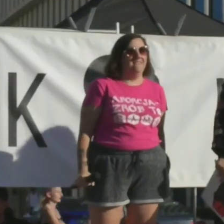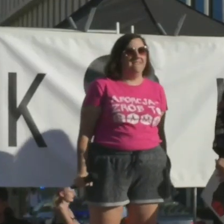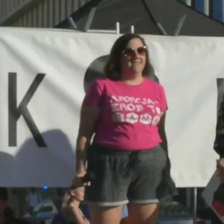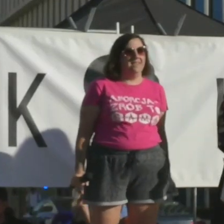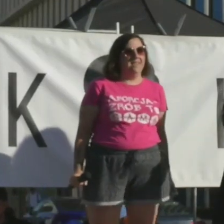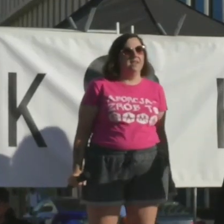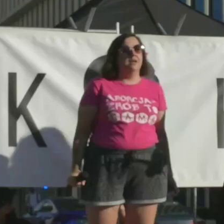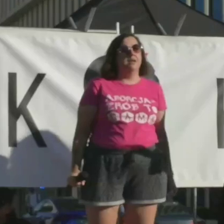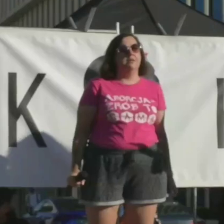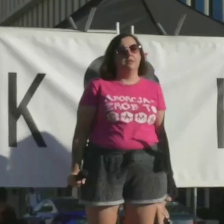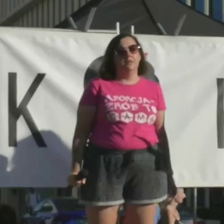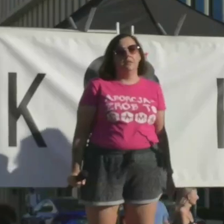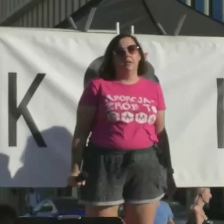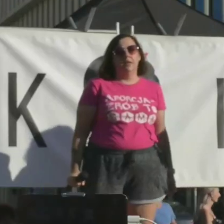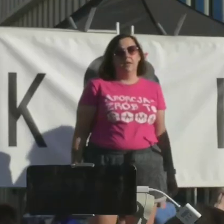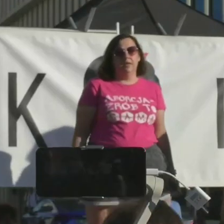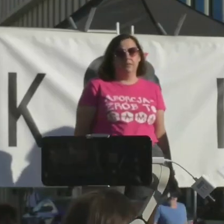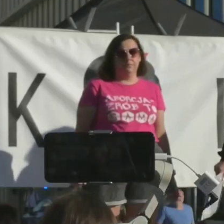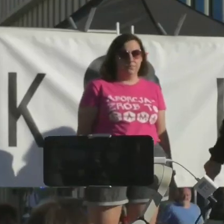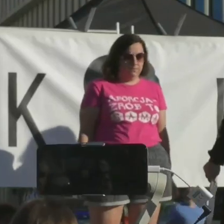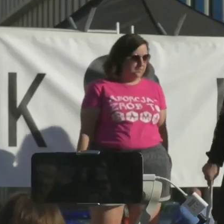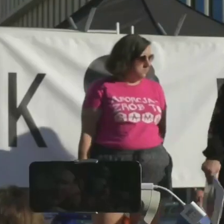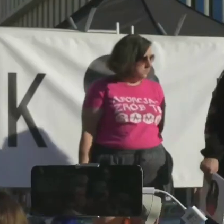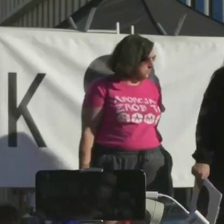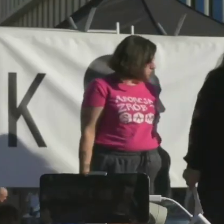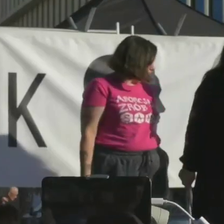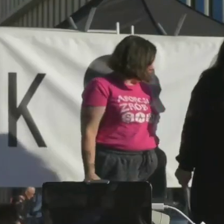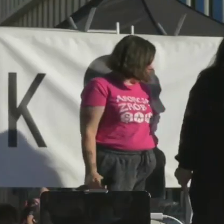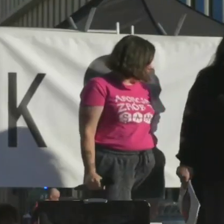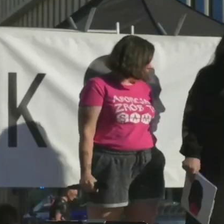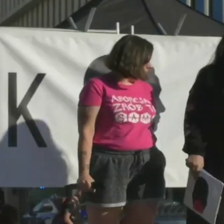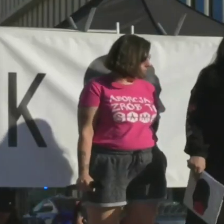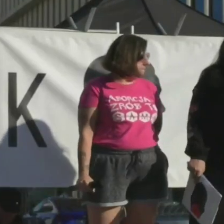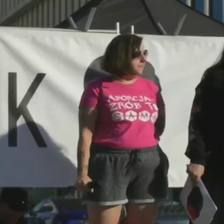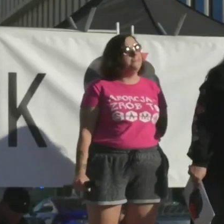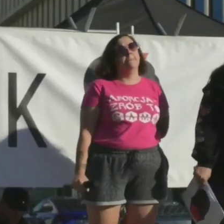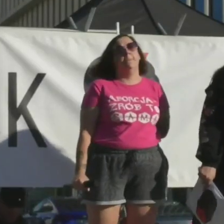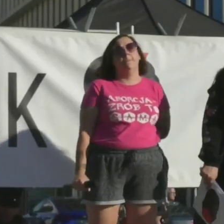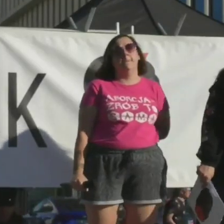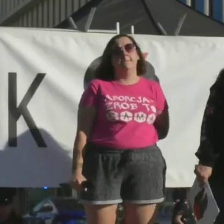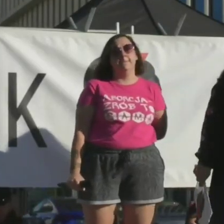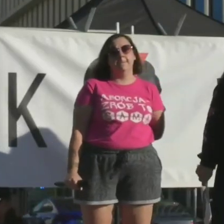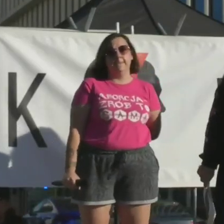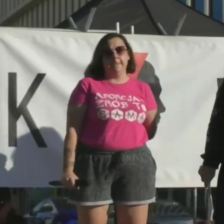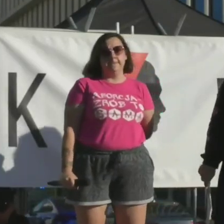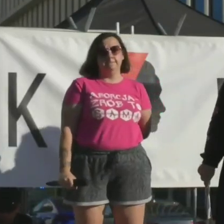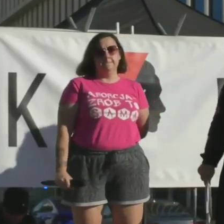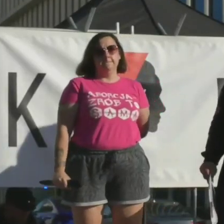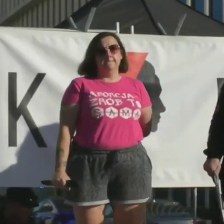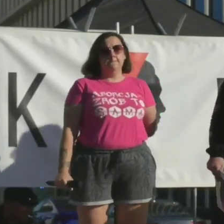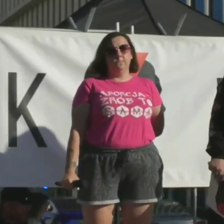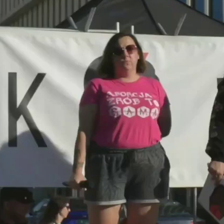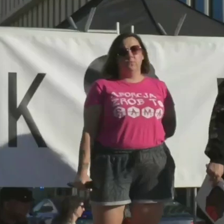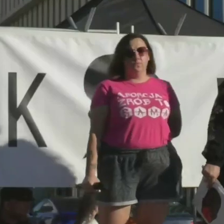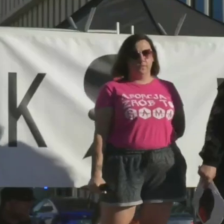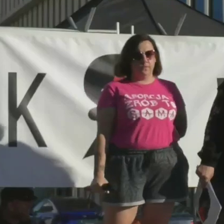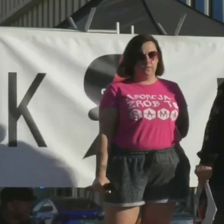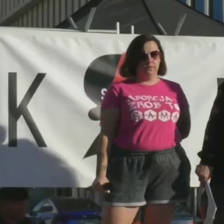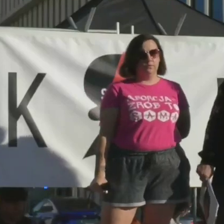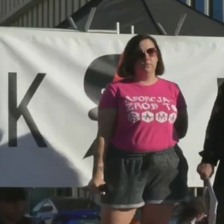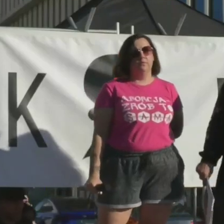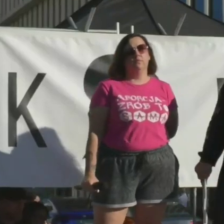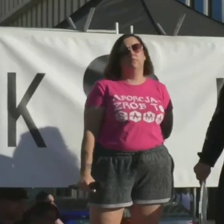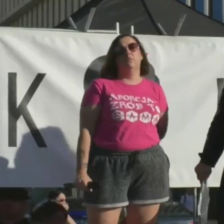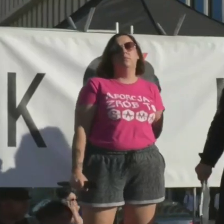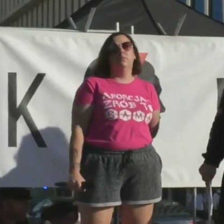Do więzienia chyba wy, ale zanim. Pamiętacie jak to było 15 października? Pamiętacie te